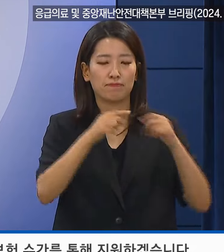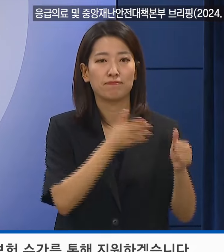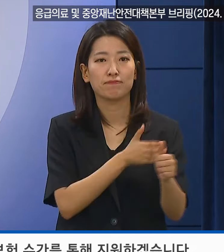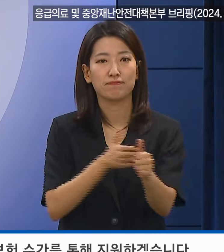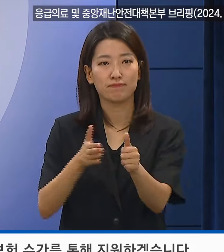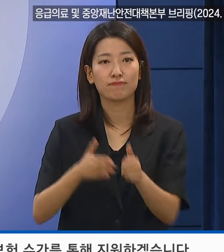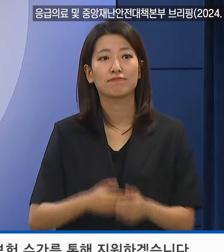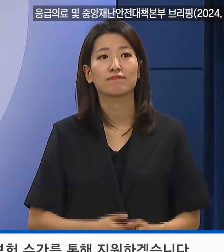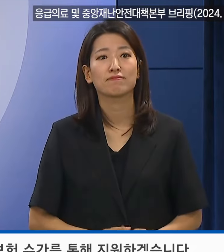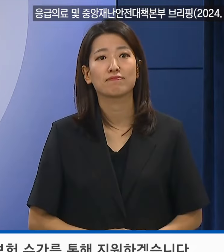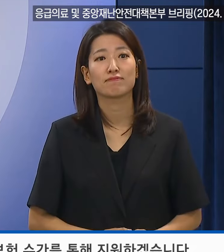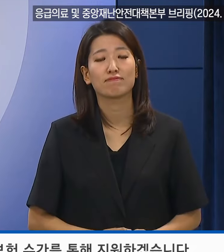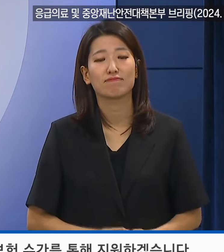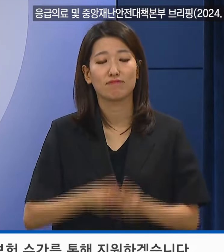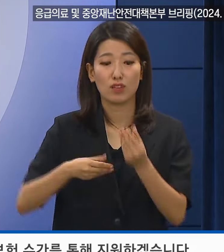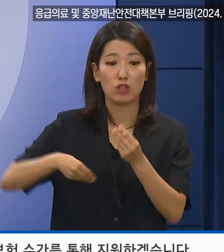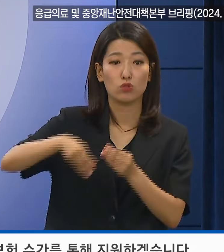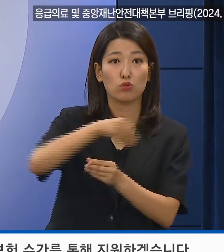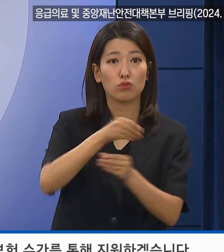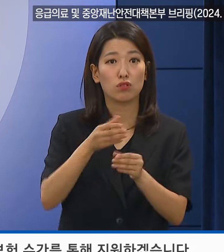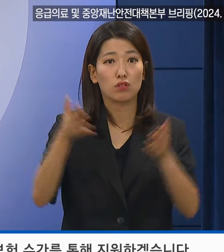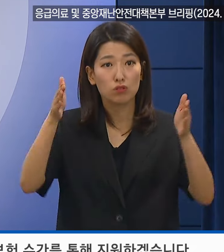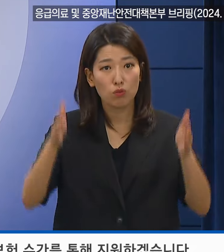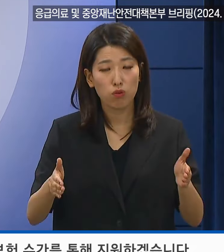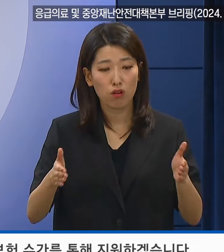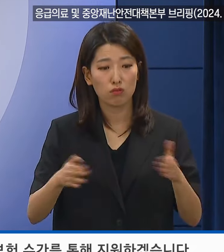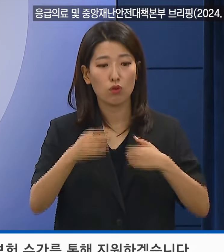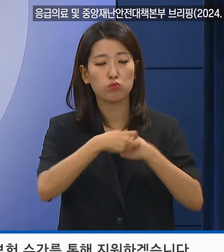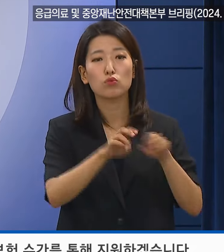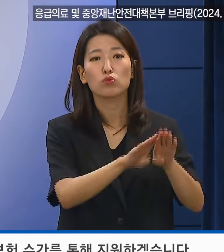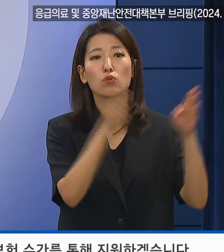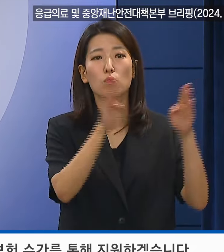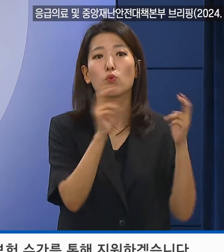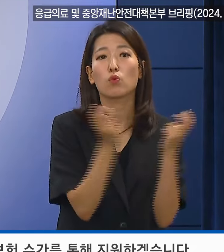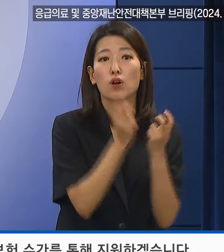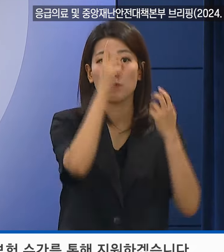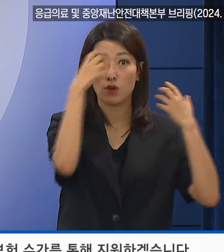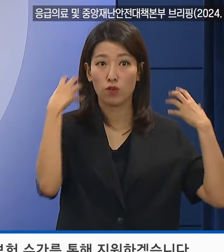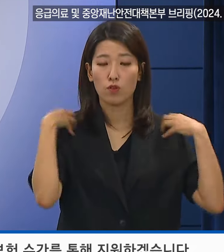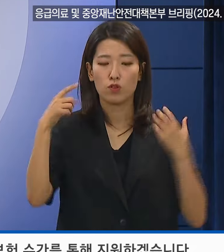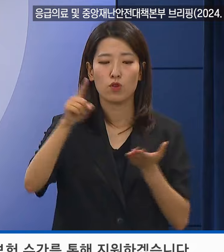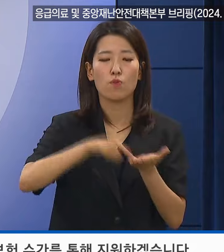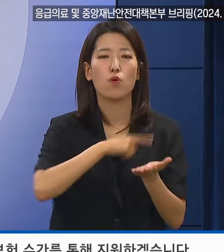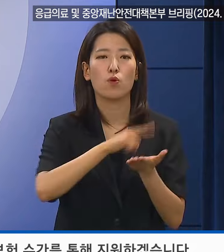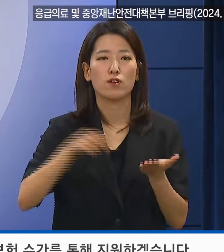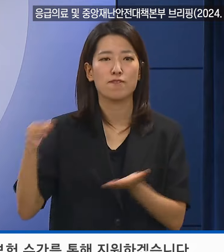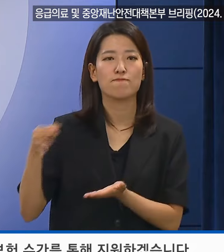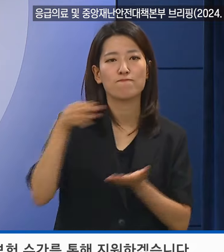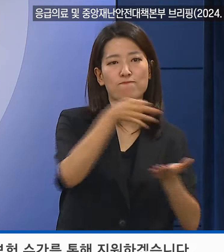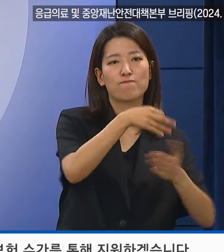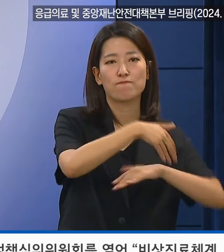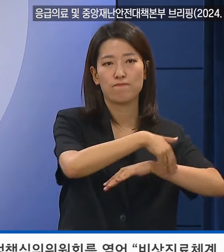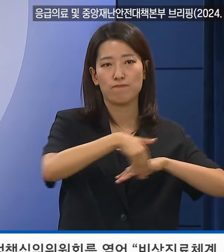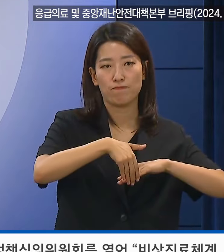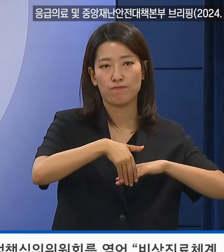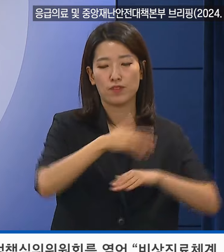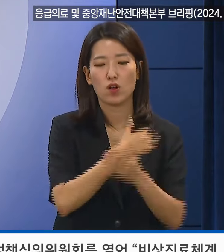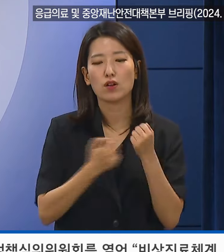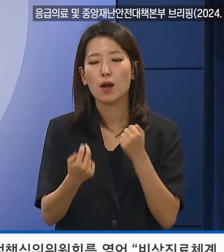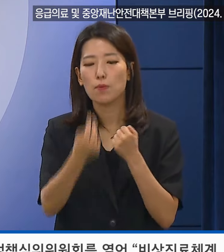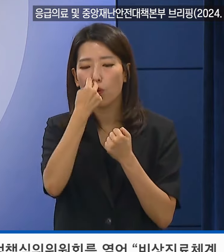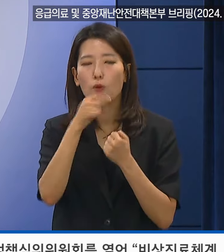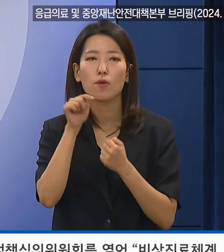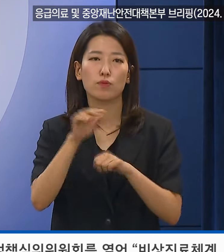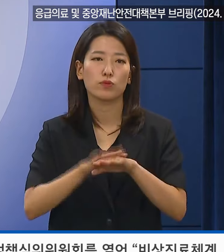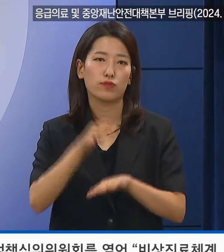추석 연휴 의료진의 노고에 대해 정부는 건강보험 수가를 통해 지원하겠습니다.